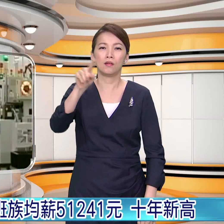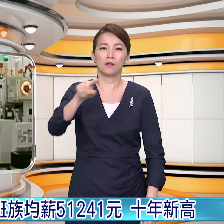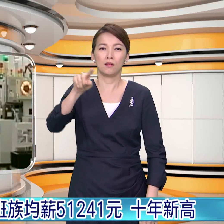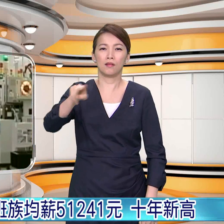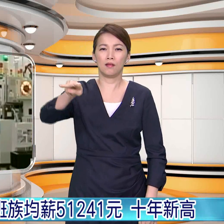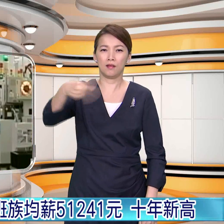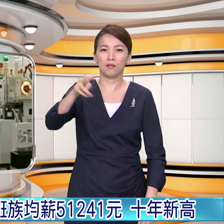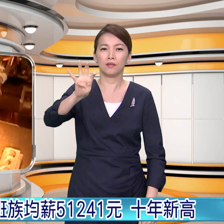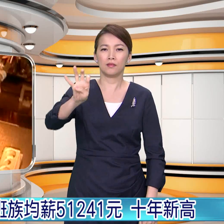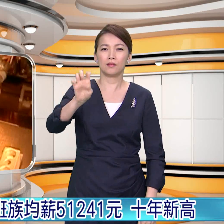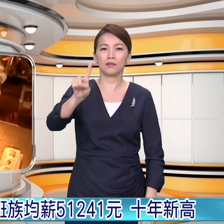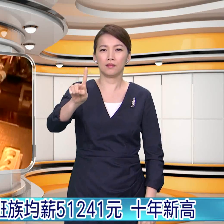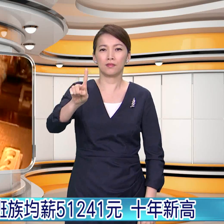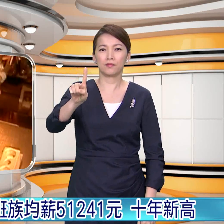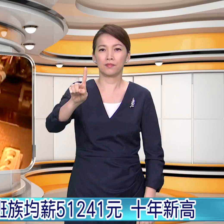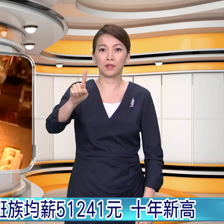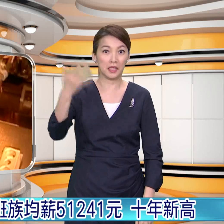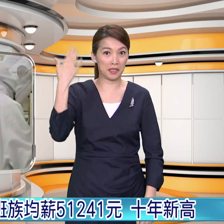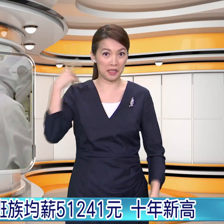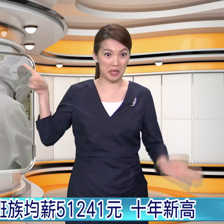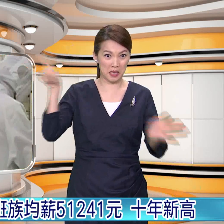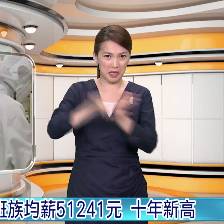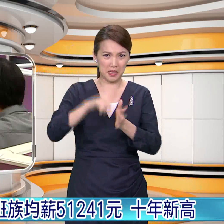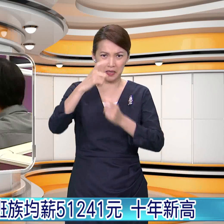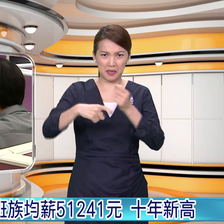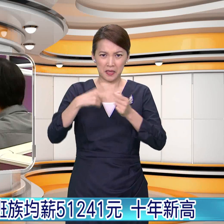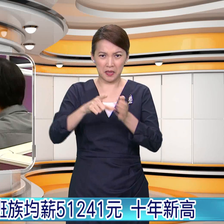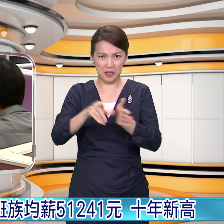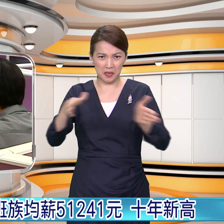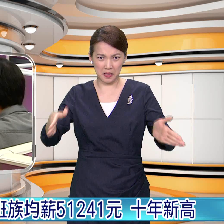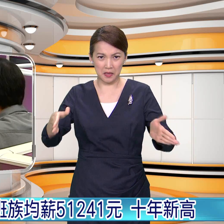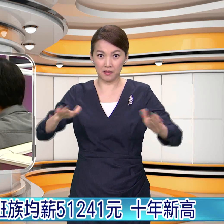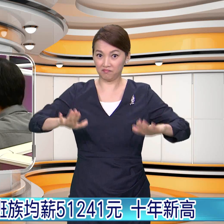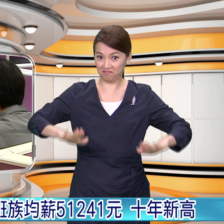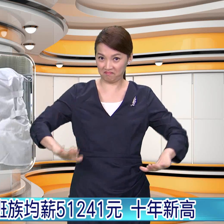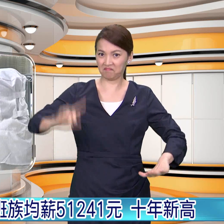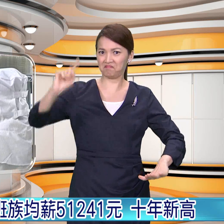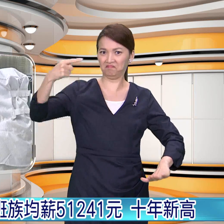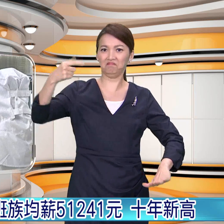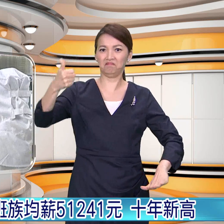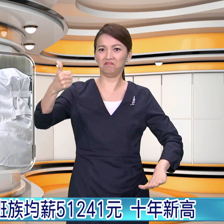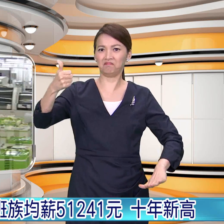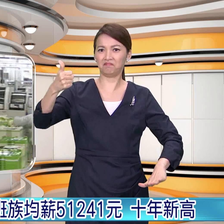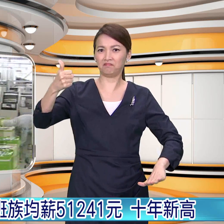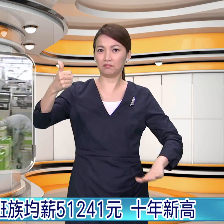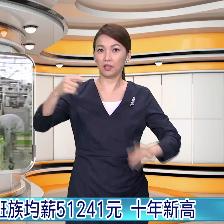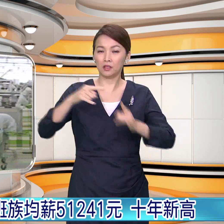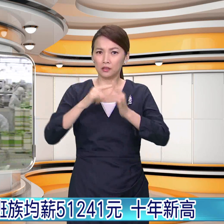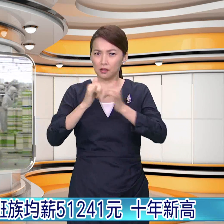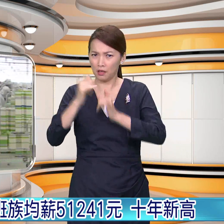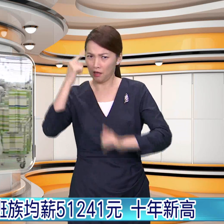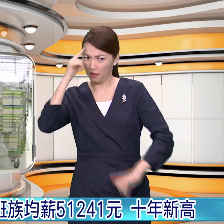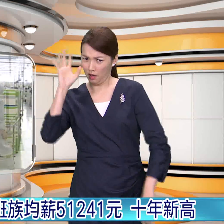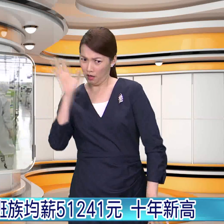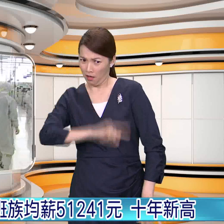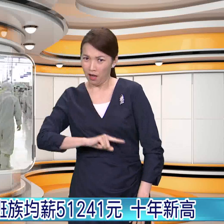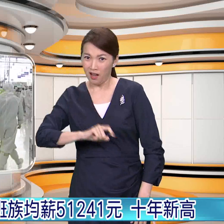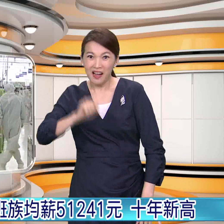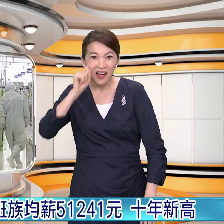51,241块钱，创下了十年来的新高。不过这个数据让民众感到很惊讶，因为